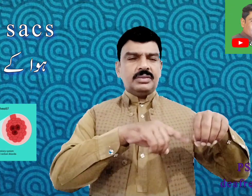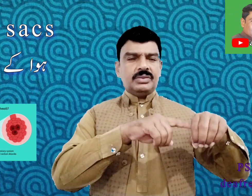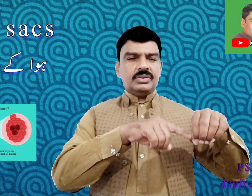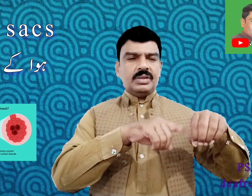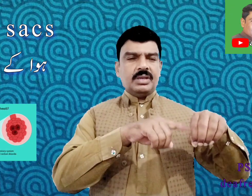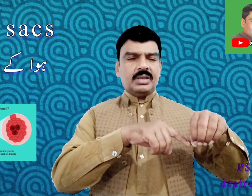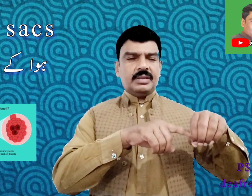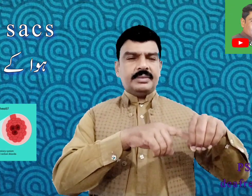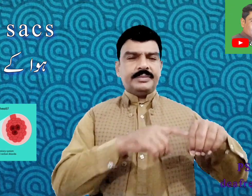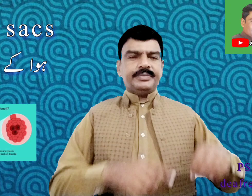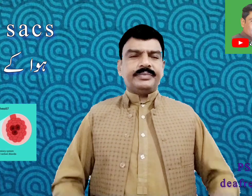सुराख,